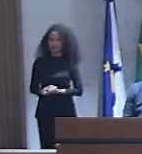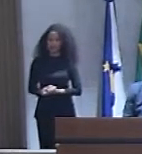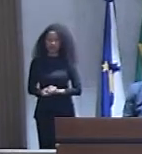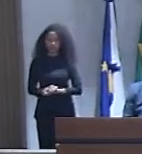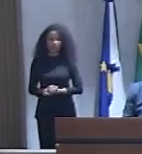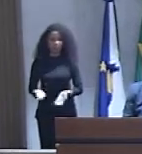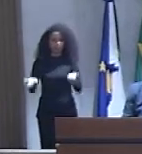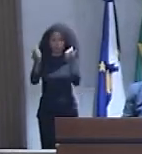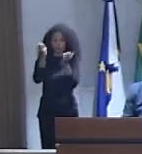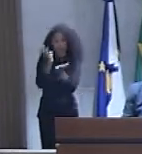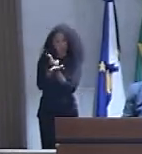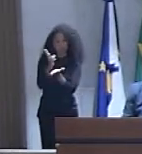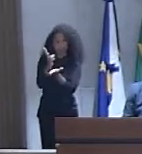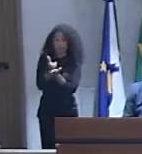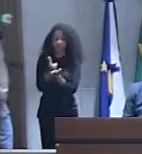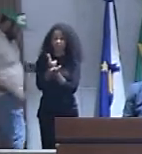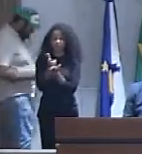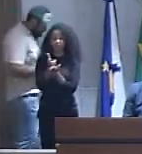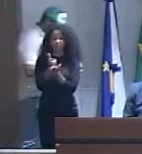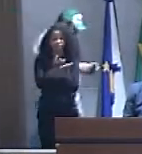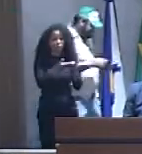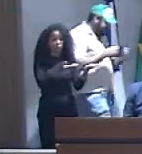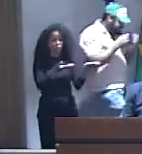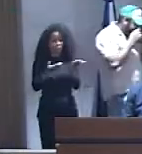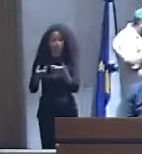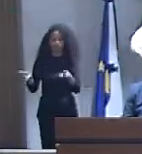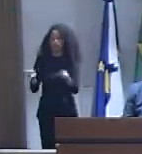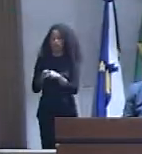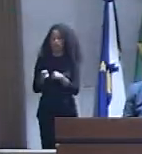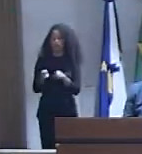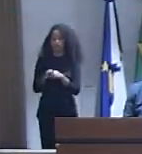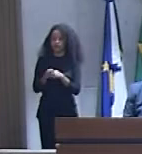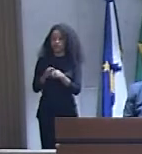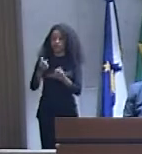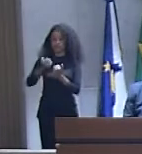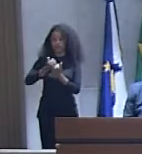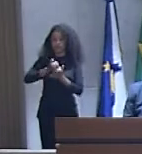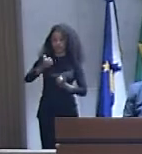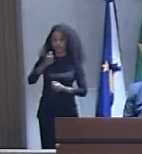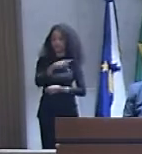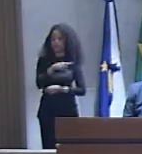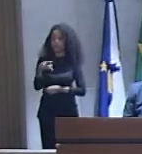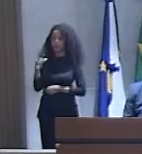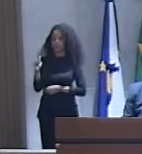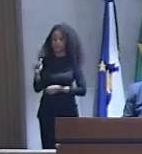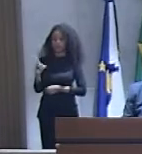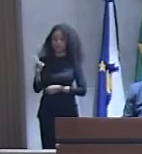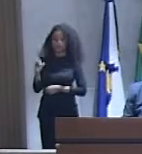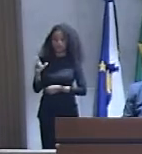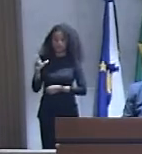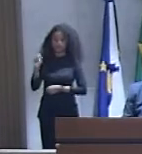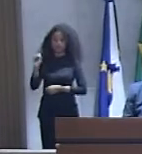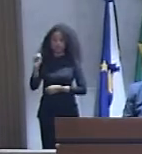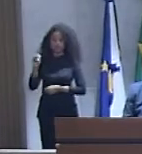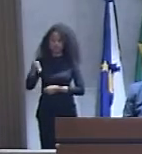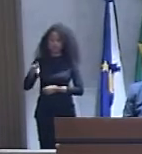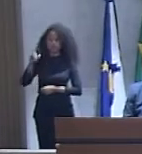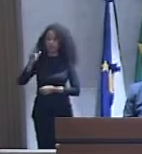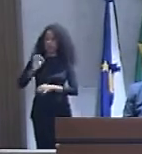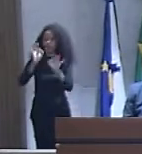Dando seguimento, eu convido aqui o nosso vice-presidente da FETAP, Adelson Freitas, que coordena essa pasta de